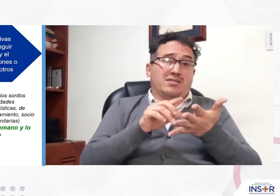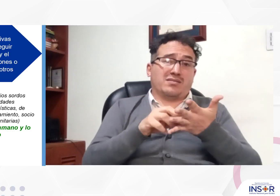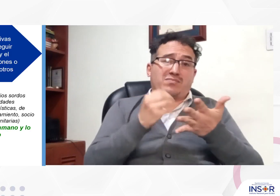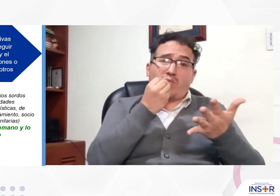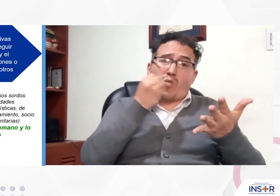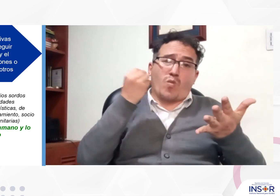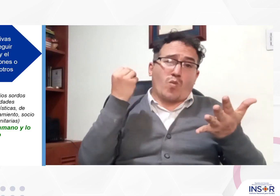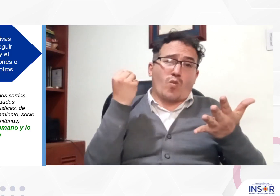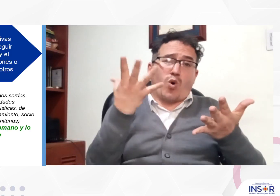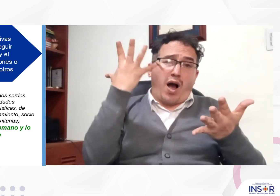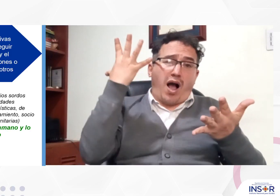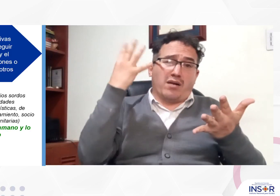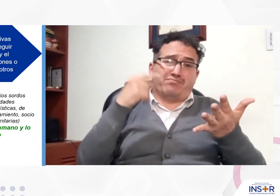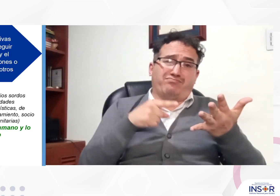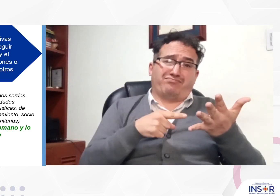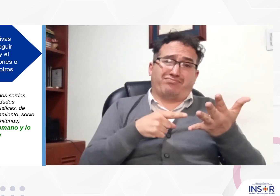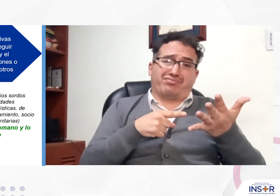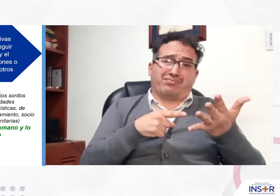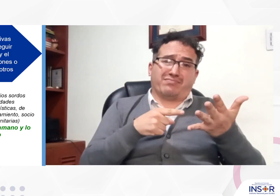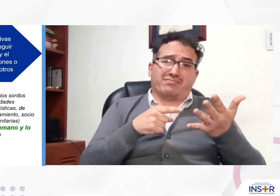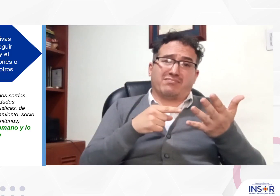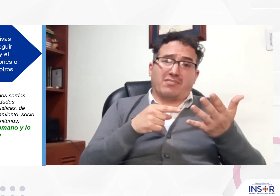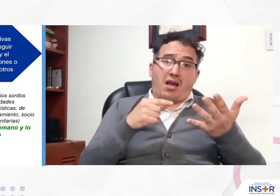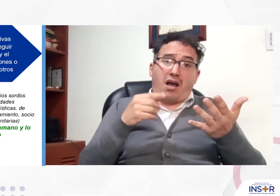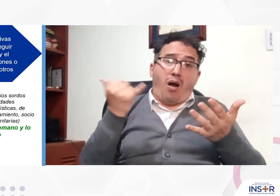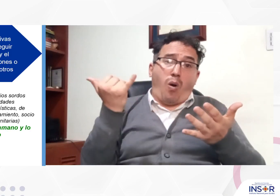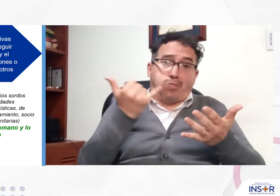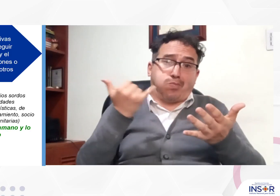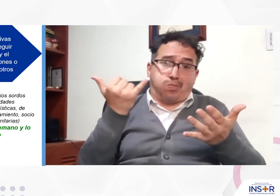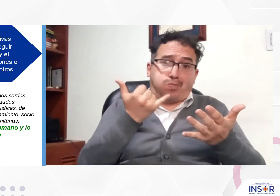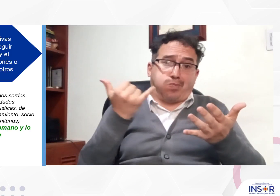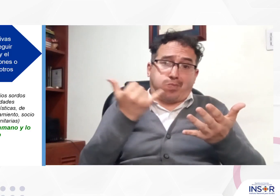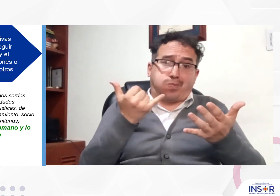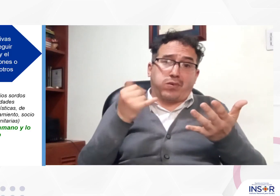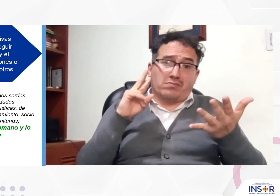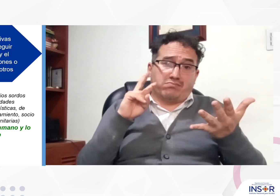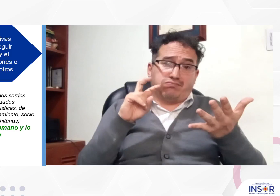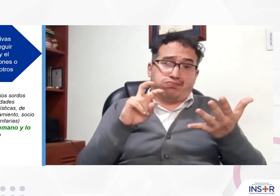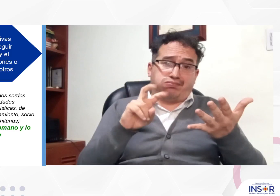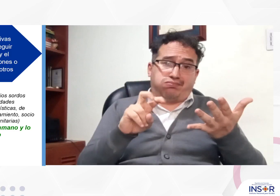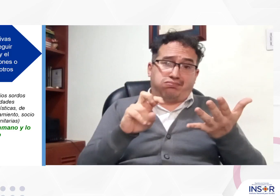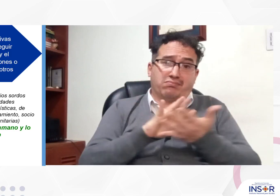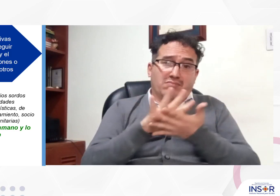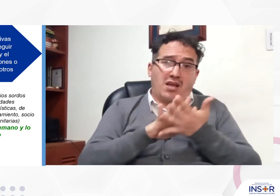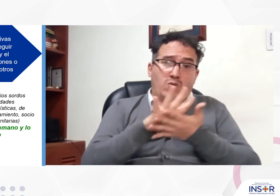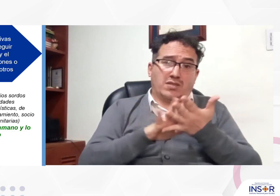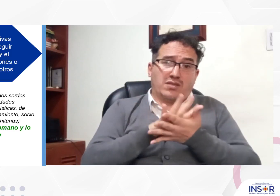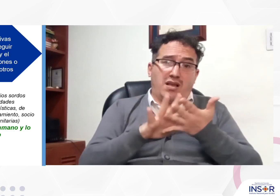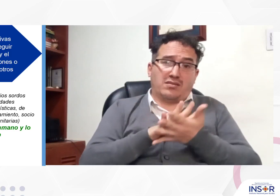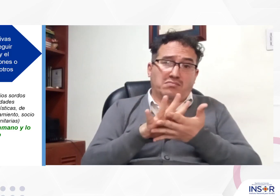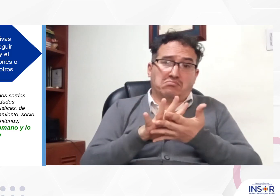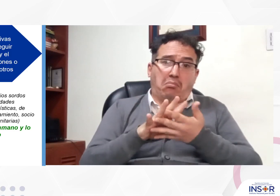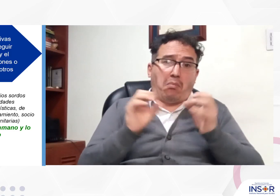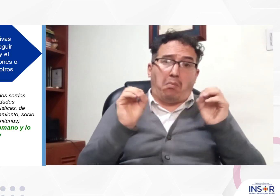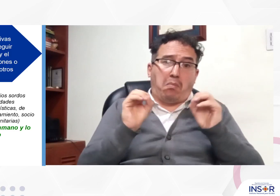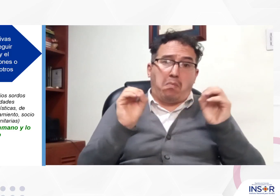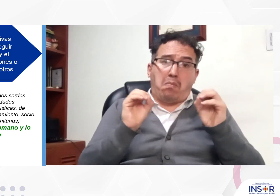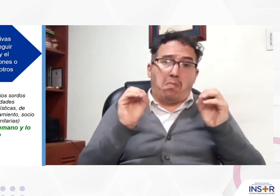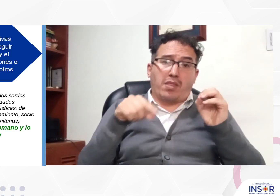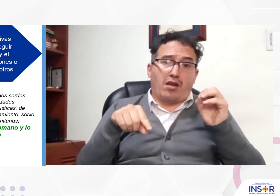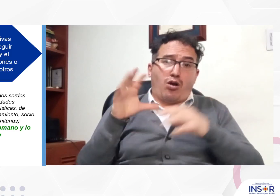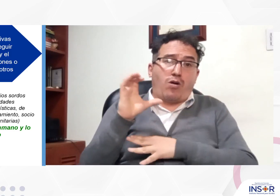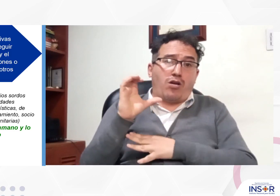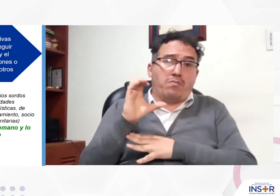que la lengua de señas pues es valiosa y es bastante rica la lengua de señas. Entonces, tener esos